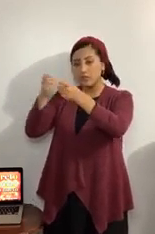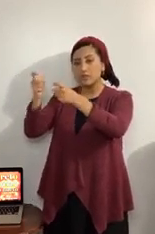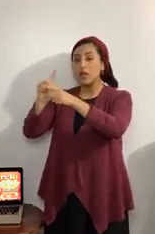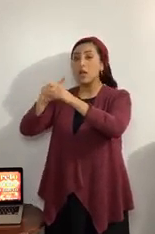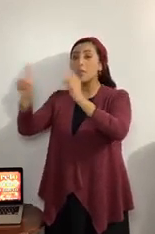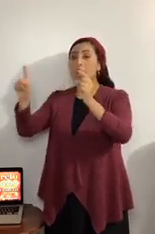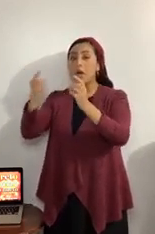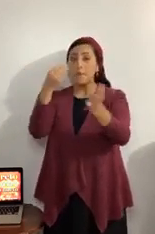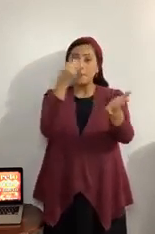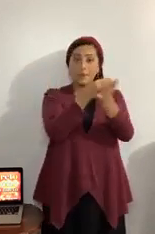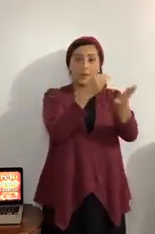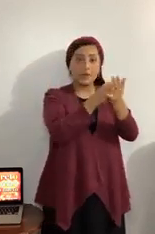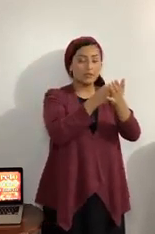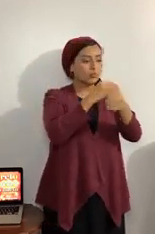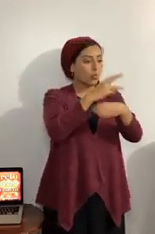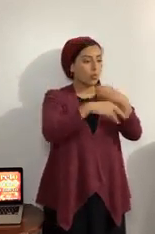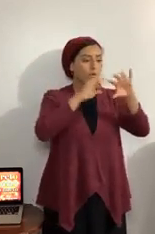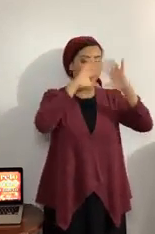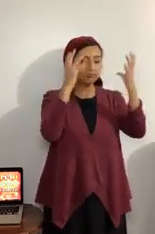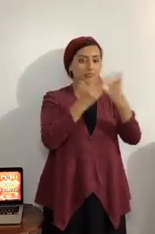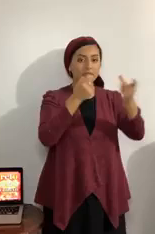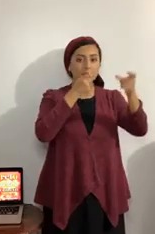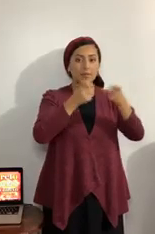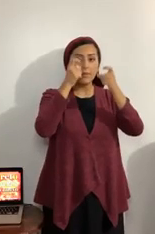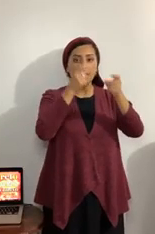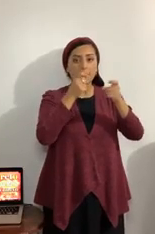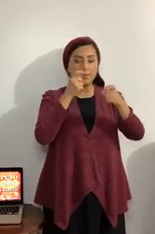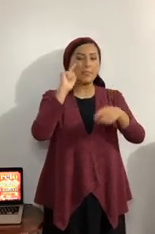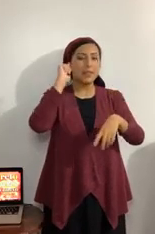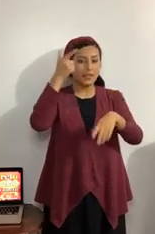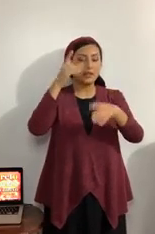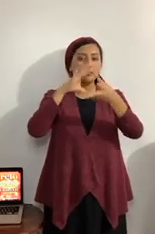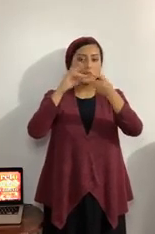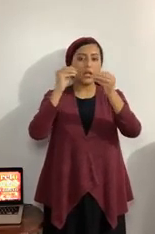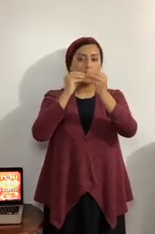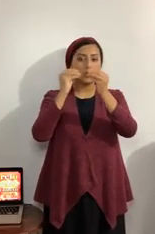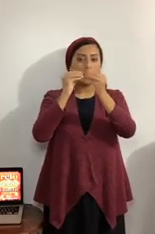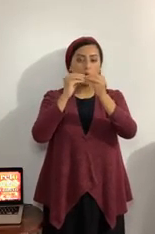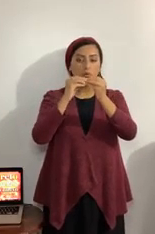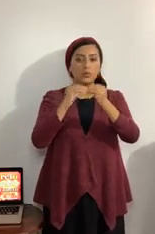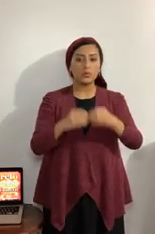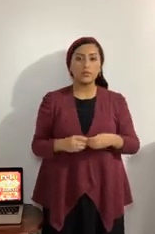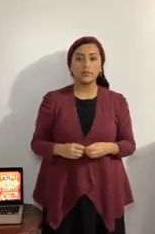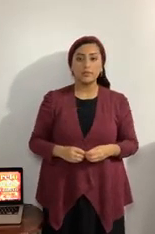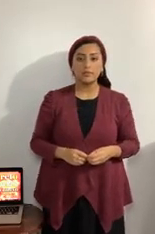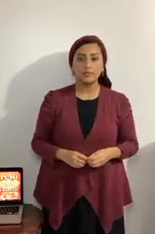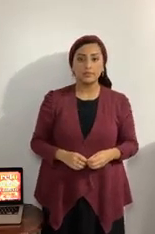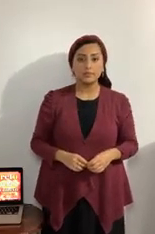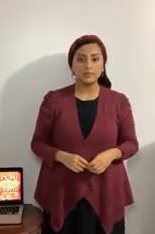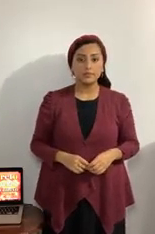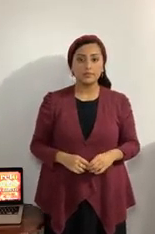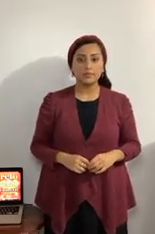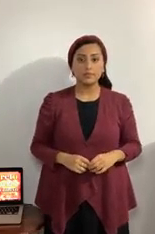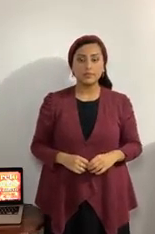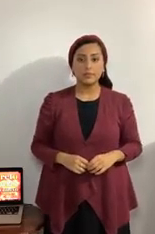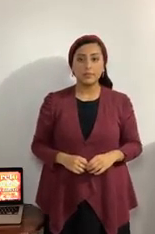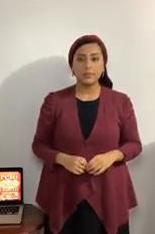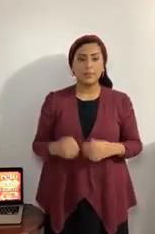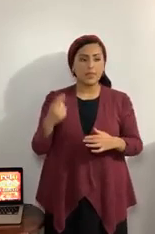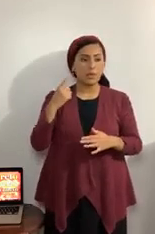toda la humanidad. De eso vamos a hablar después cuando entremos a escatología, desde el punto de vista hebreo. ¿Qué es lo que pasa cuando